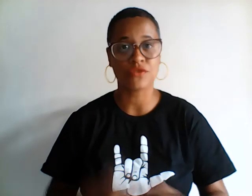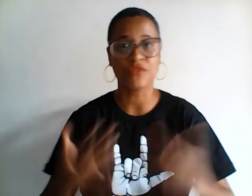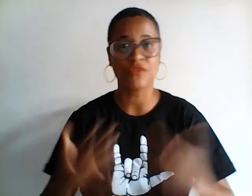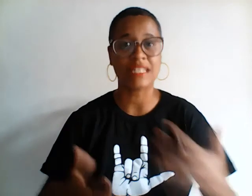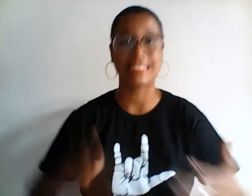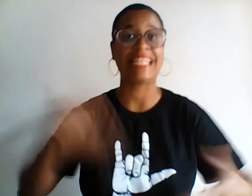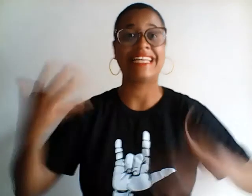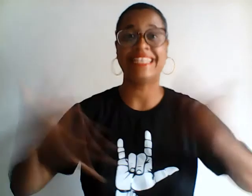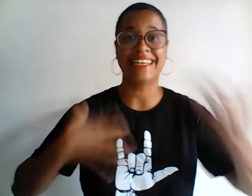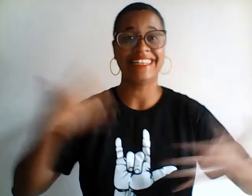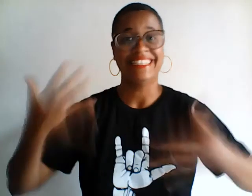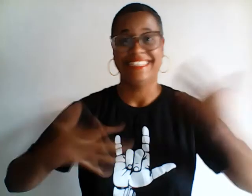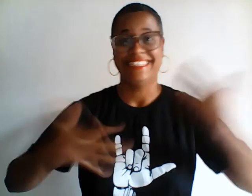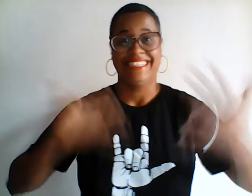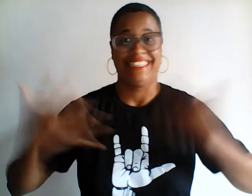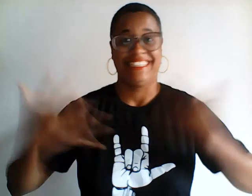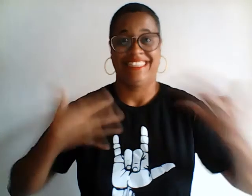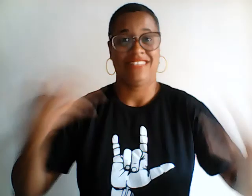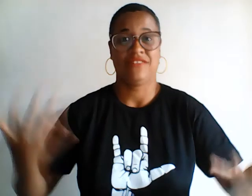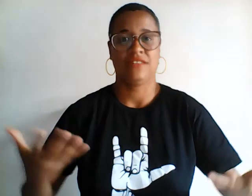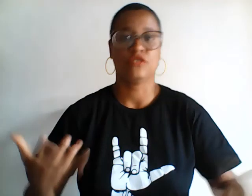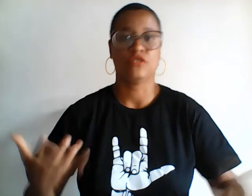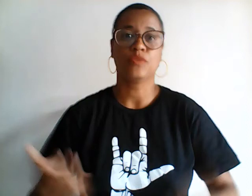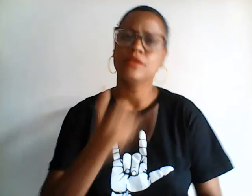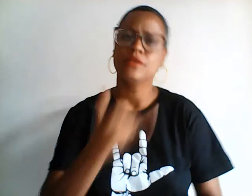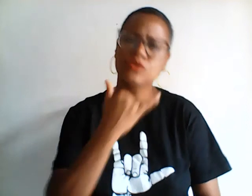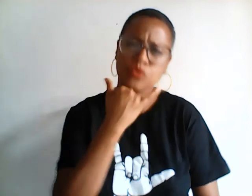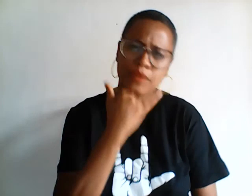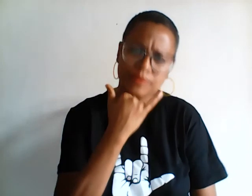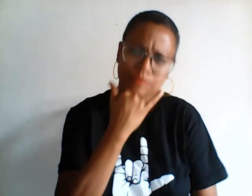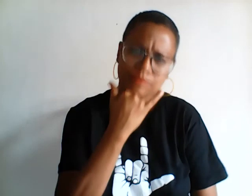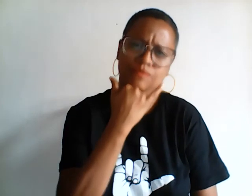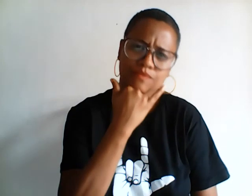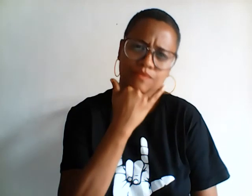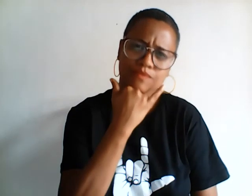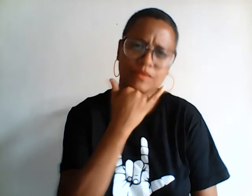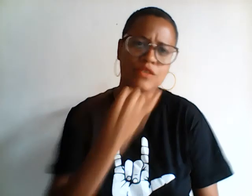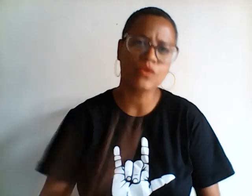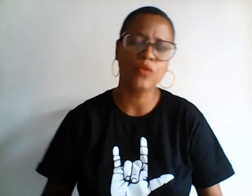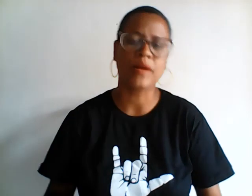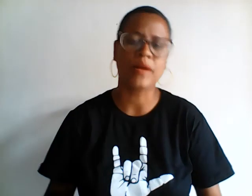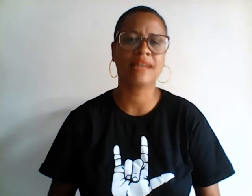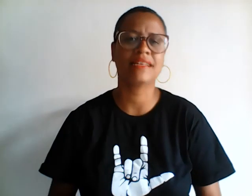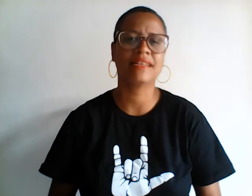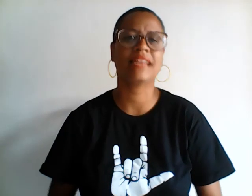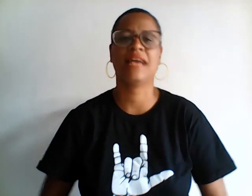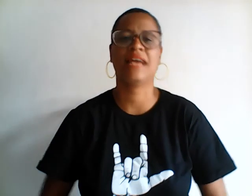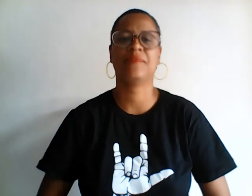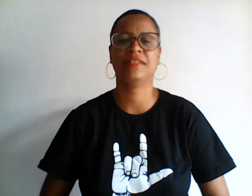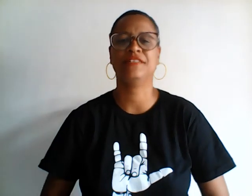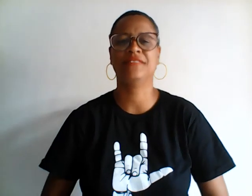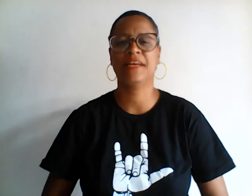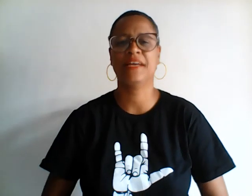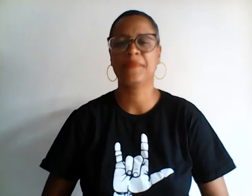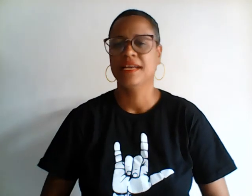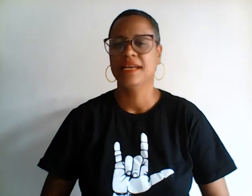falando de alegria, tem que falar, se eu estou pedindo desculpa, cara de quem está arrependido, né? Bom,